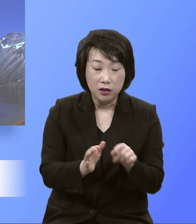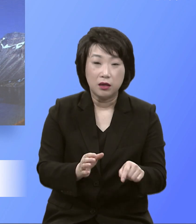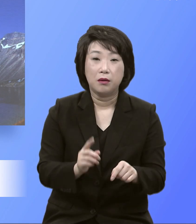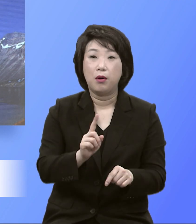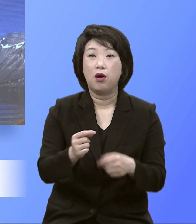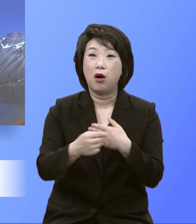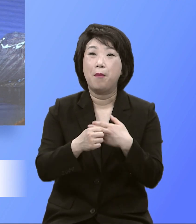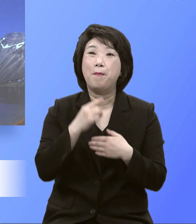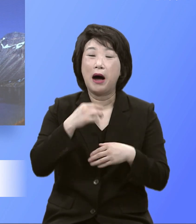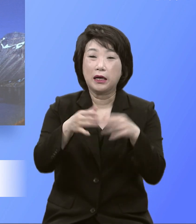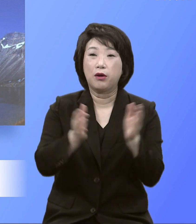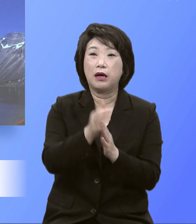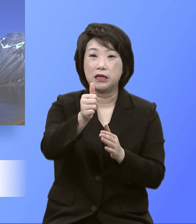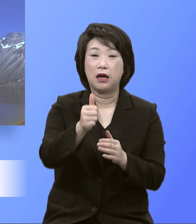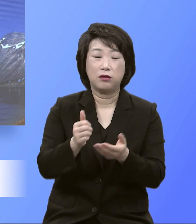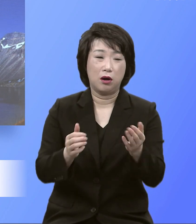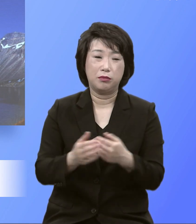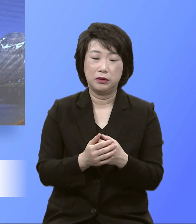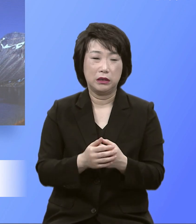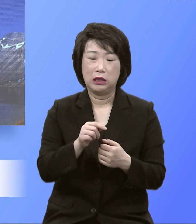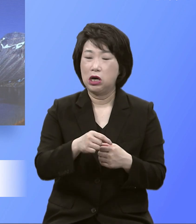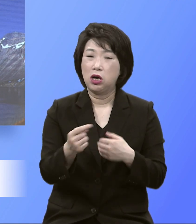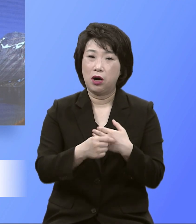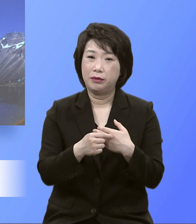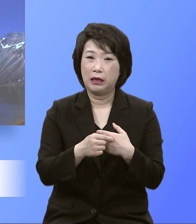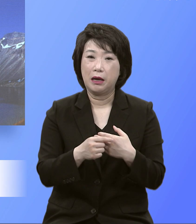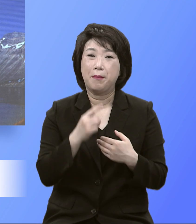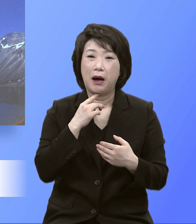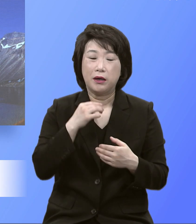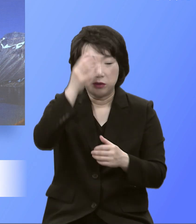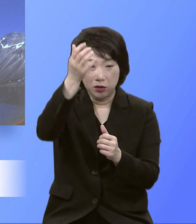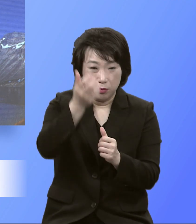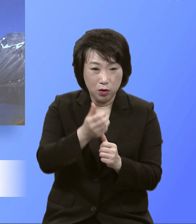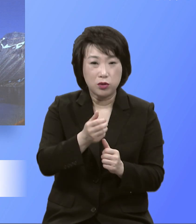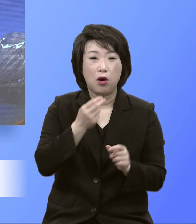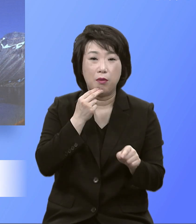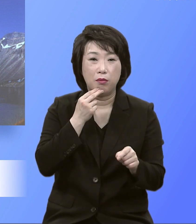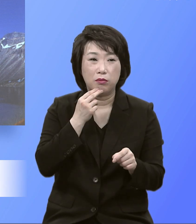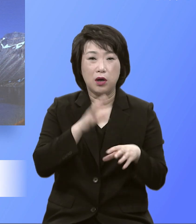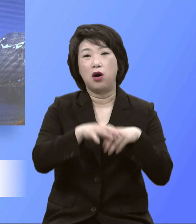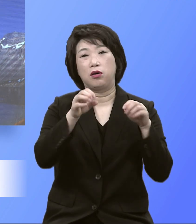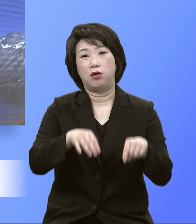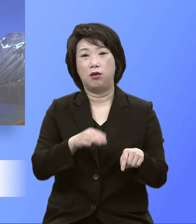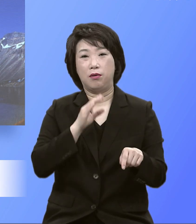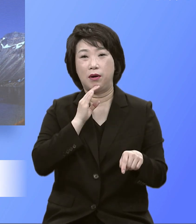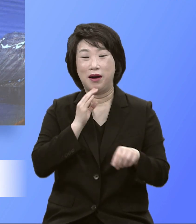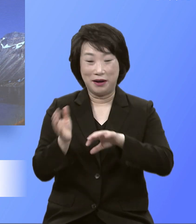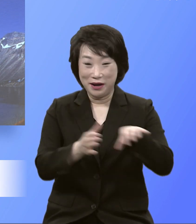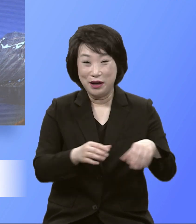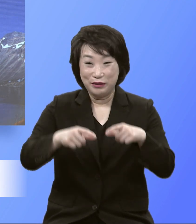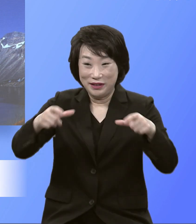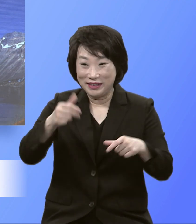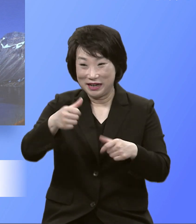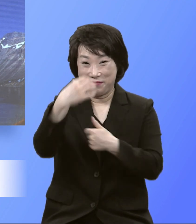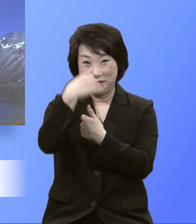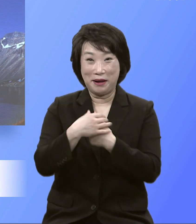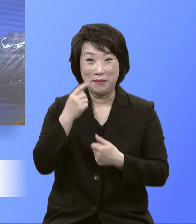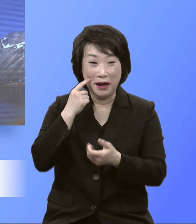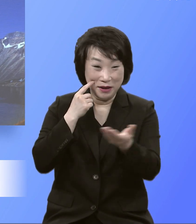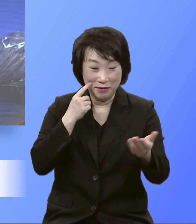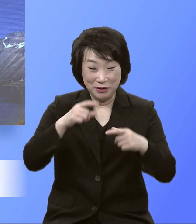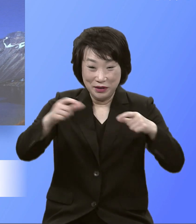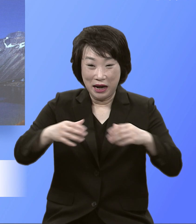말만 기관장이지 박제 같은 껍데기 같은 성령 없는 기관장 의미 없다 이 말이야. 구역장만 대봐 구역 식구